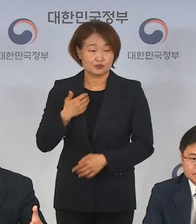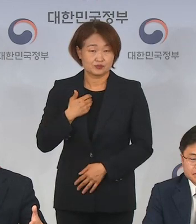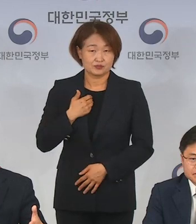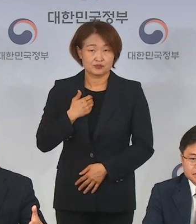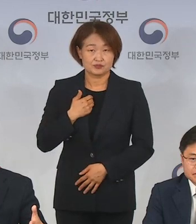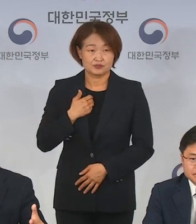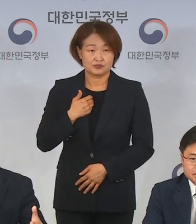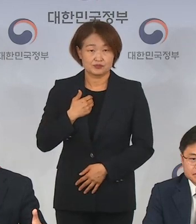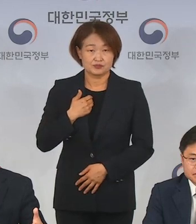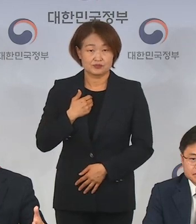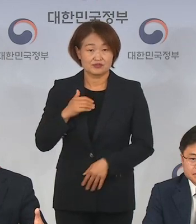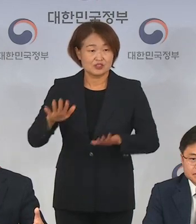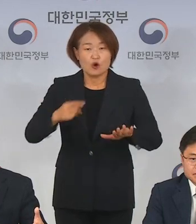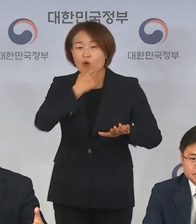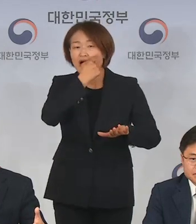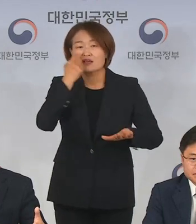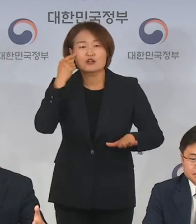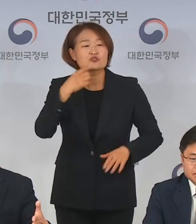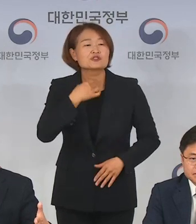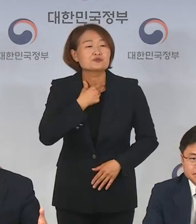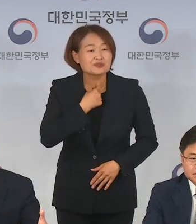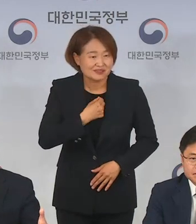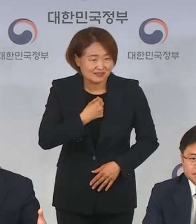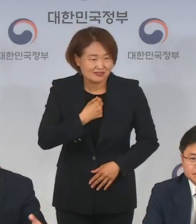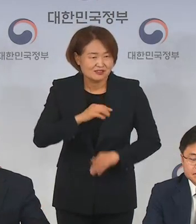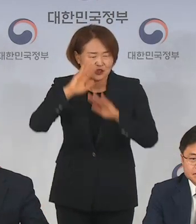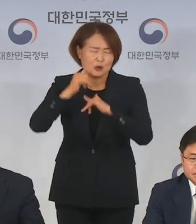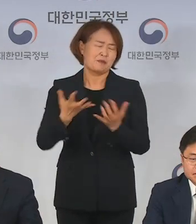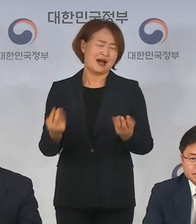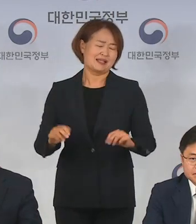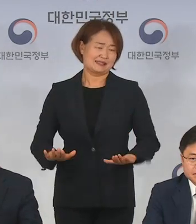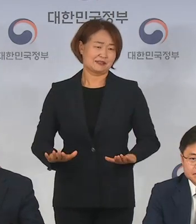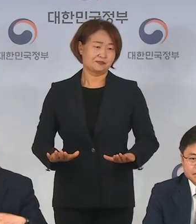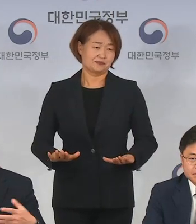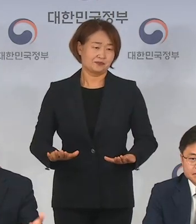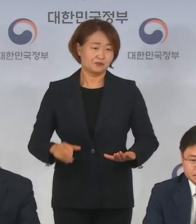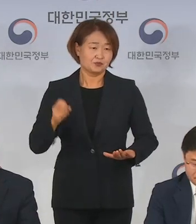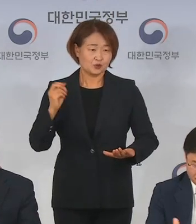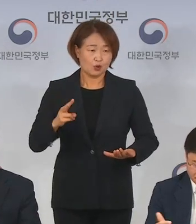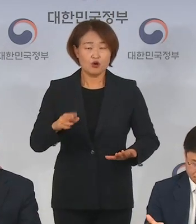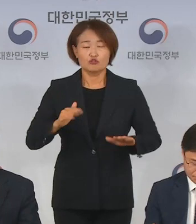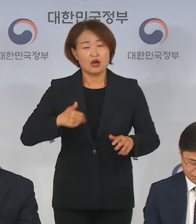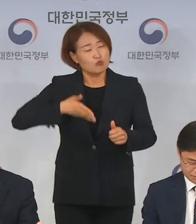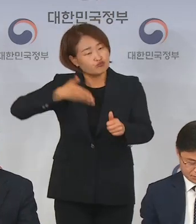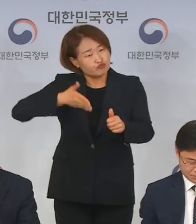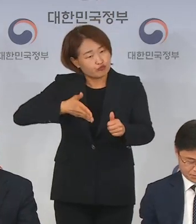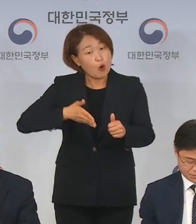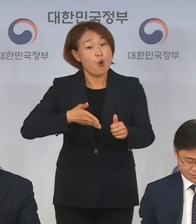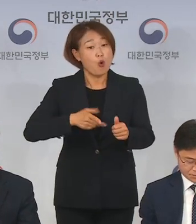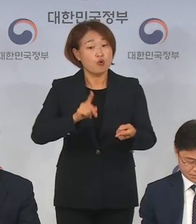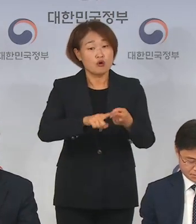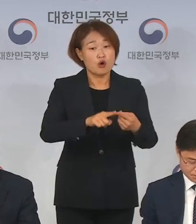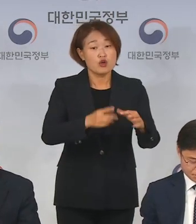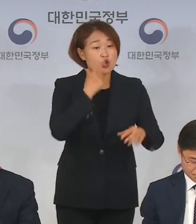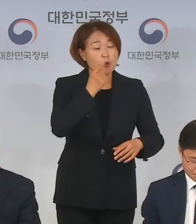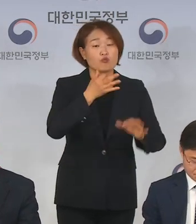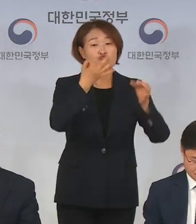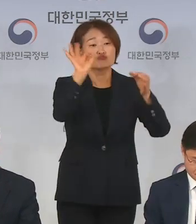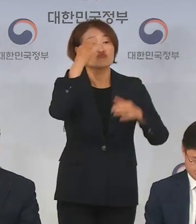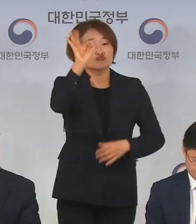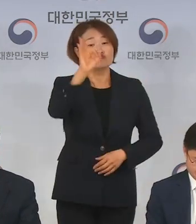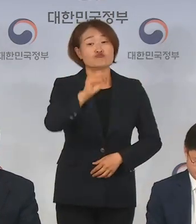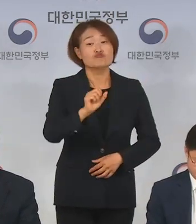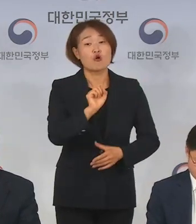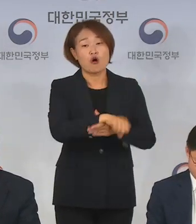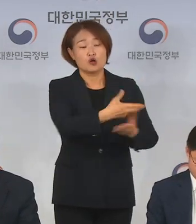지금 현장에서 확인해야 될 부분을 볼 양도 굉장히 많고 아까 대상 시설들도 충분히 요청을 했더니 이분이 다 수용을 했지 않습니까? 대부분.